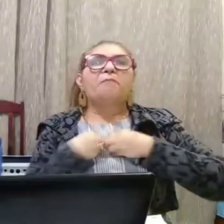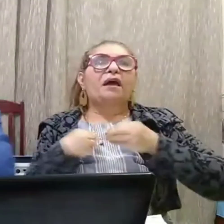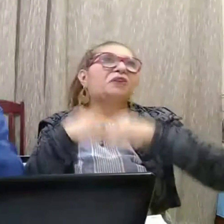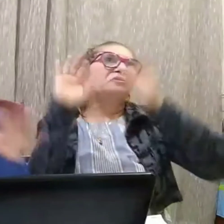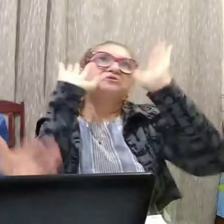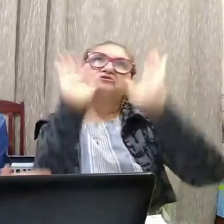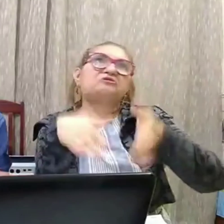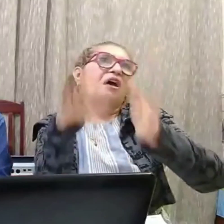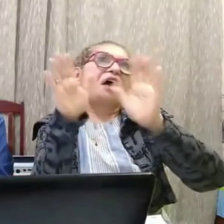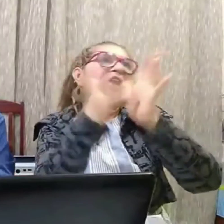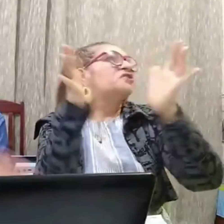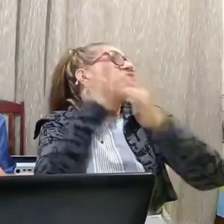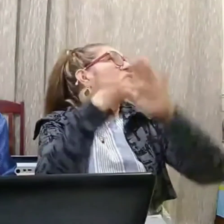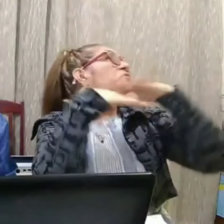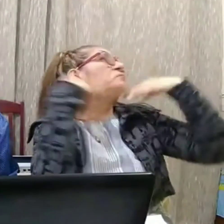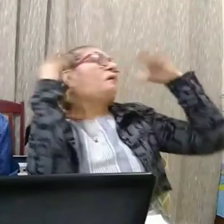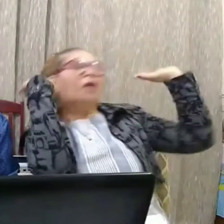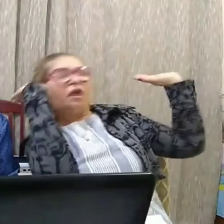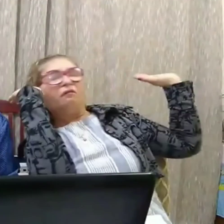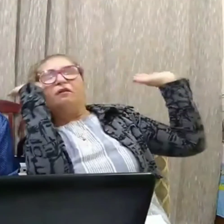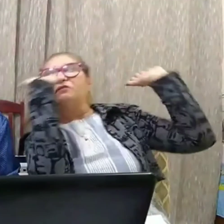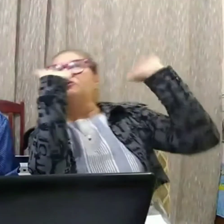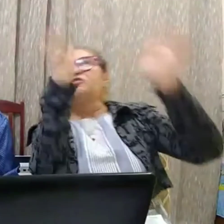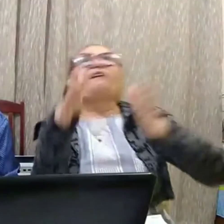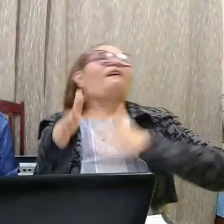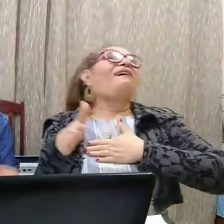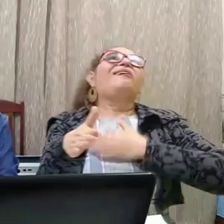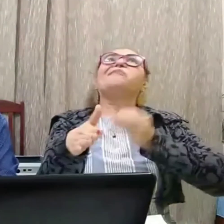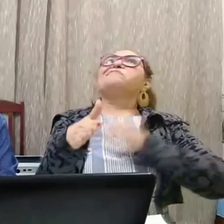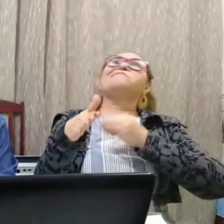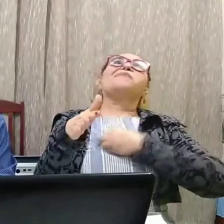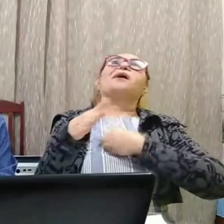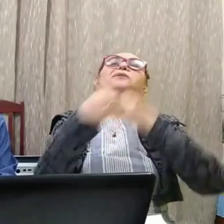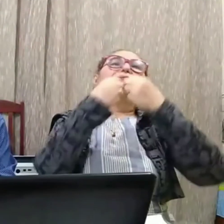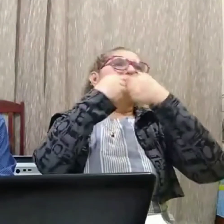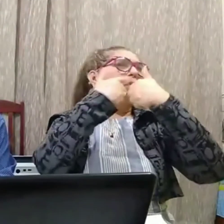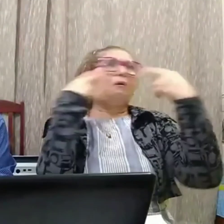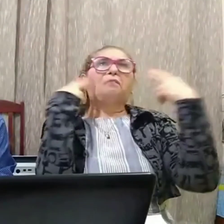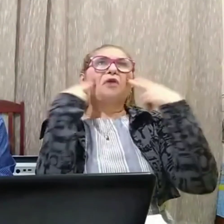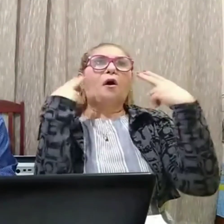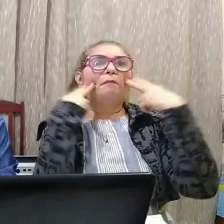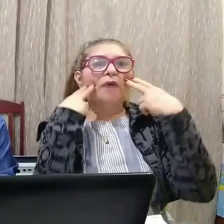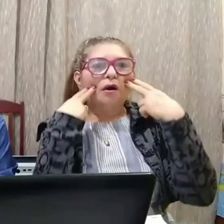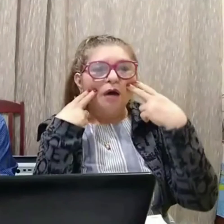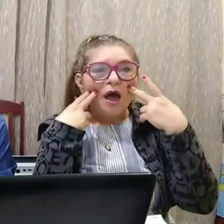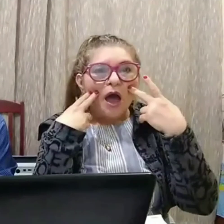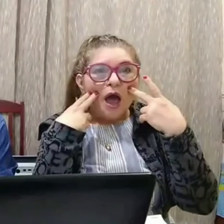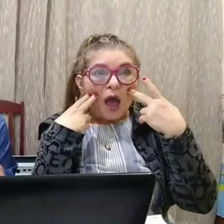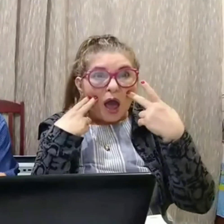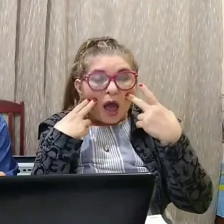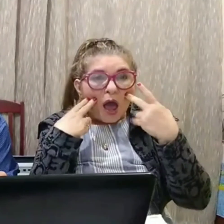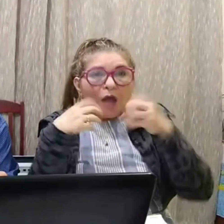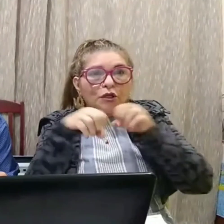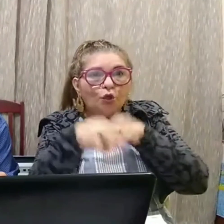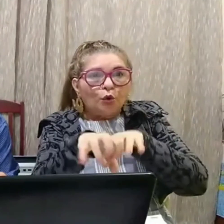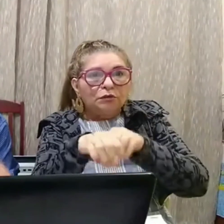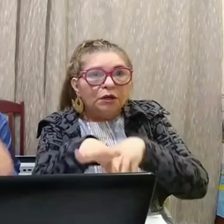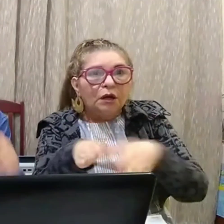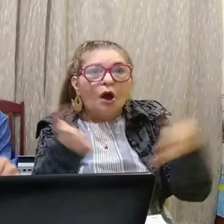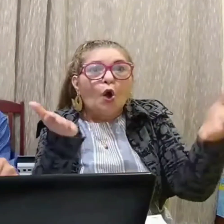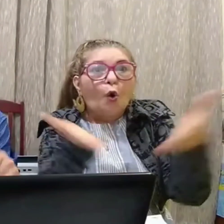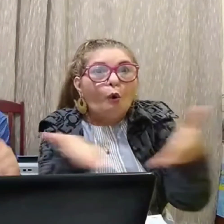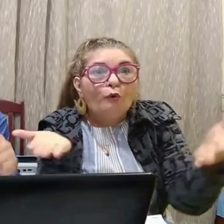eles. Eu posso pecar e está resolvido. Esta doutrina, daqueles dias que a igreja de Éfeso já combatia,